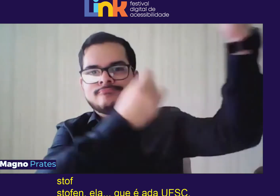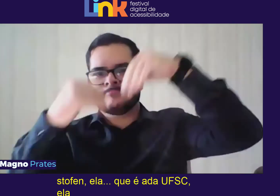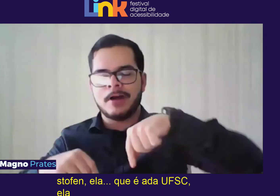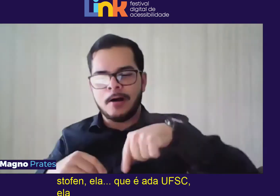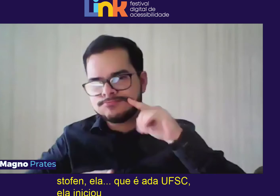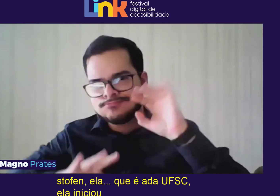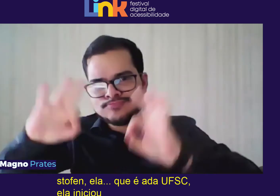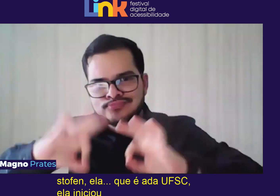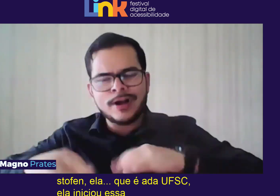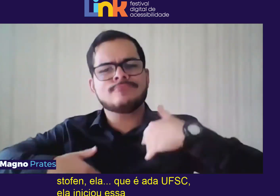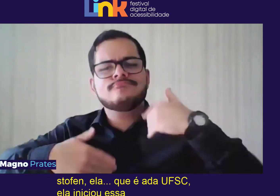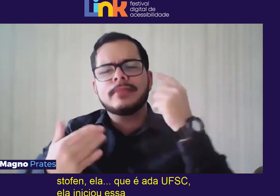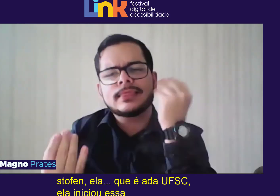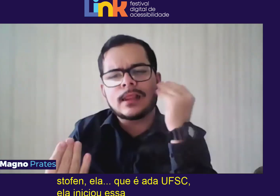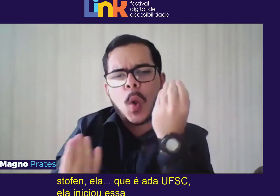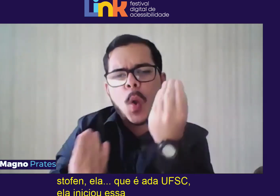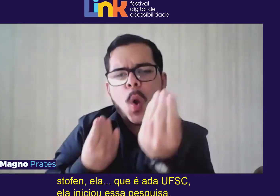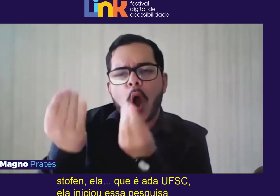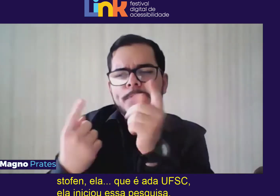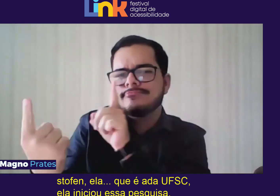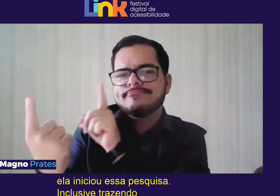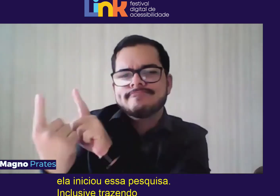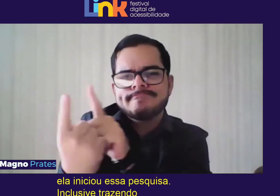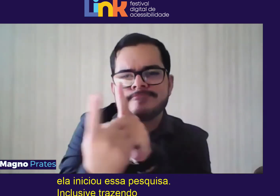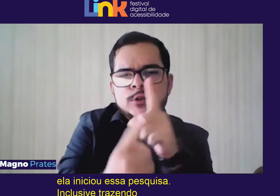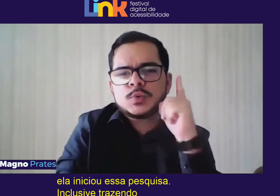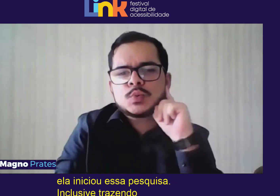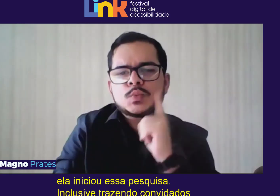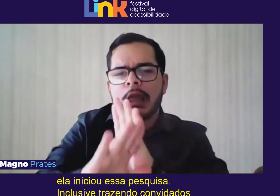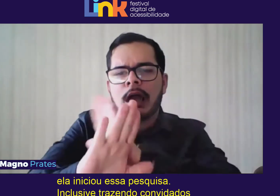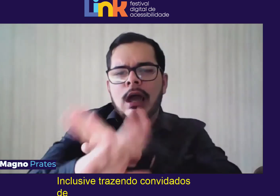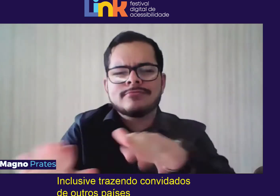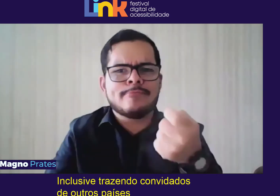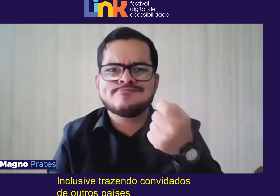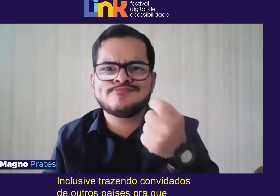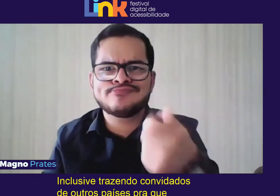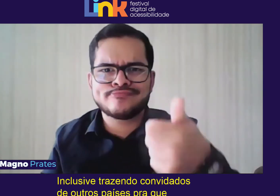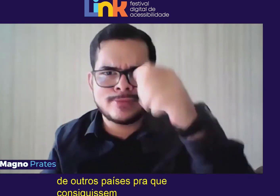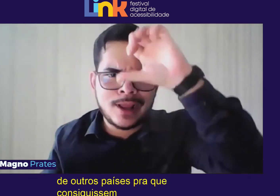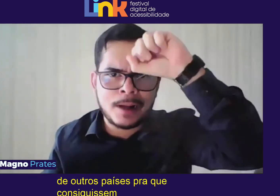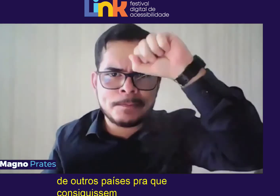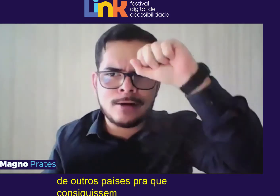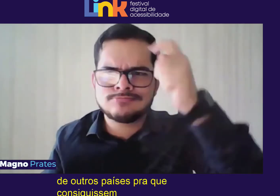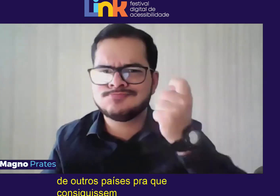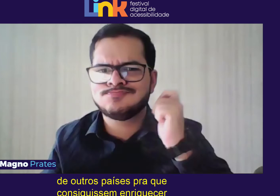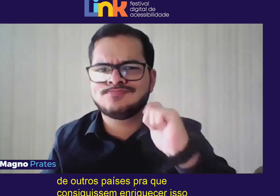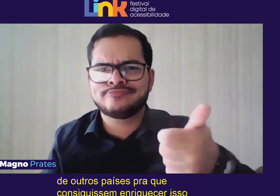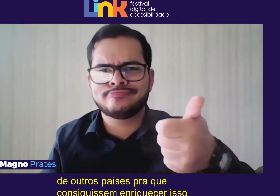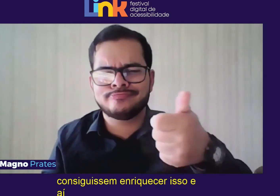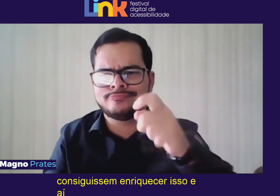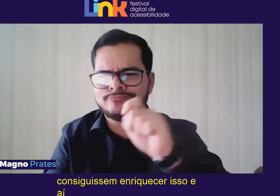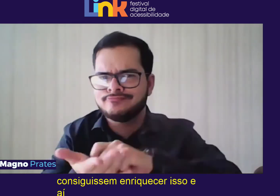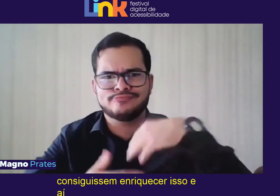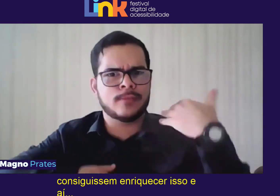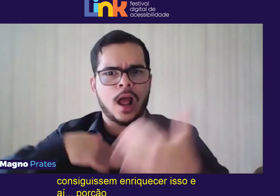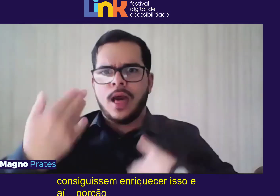inclusive trazendo convidados de outros países para que conseguisse enriquecer isso. E aí, com uma porção de convidados, entendendo quais eram as